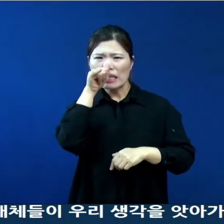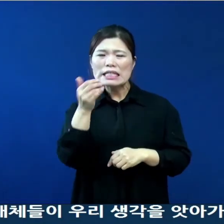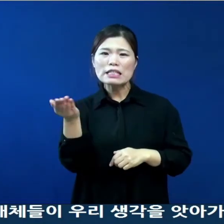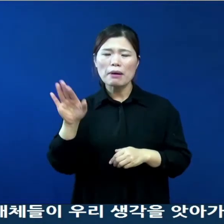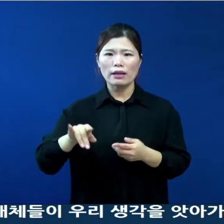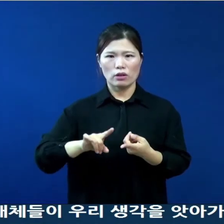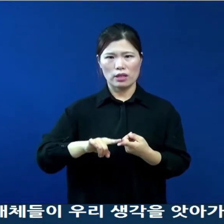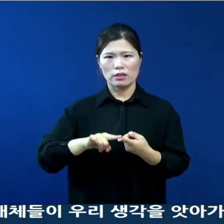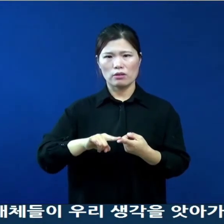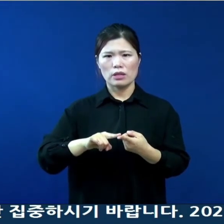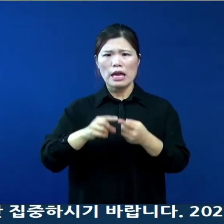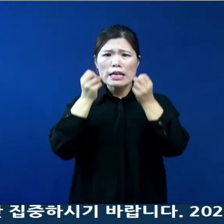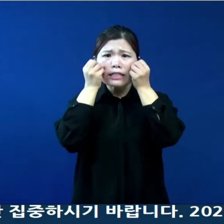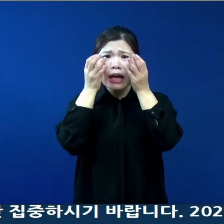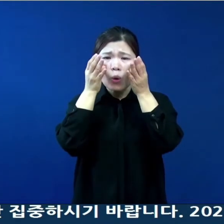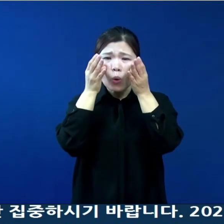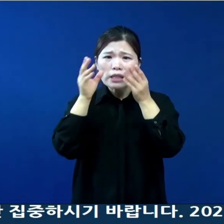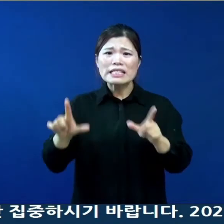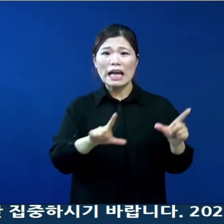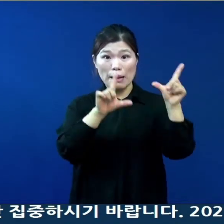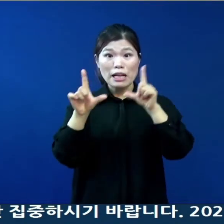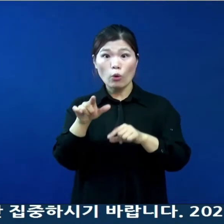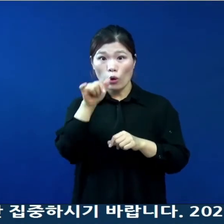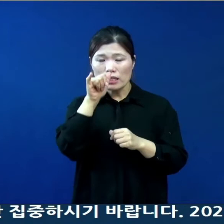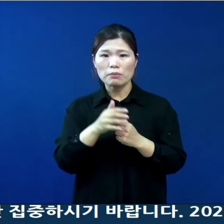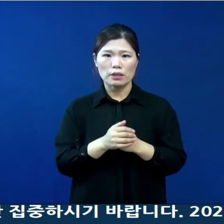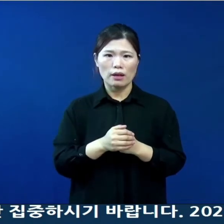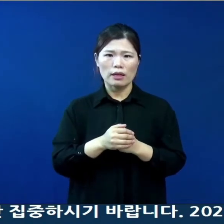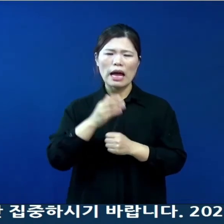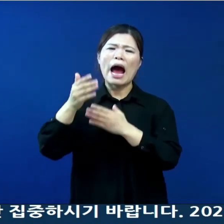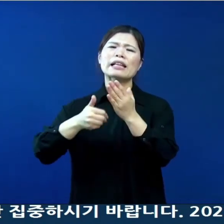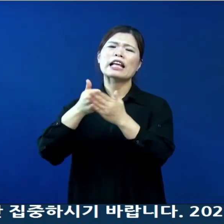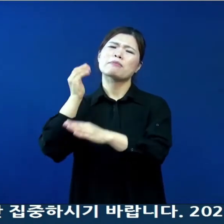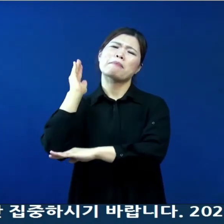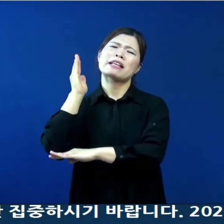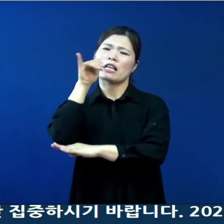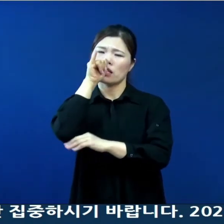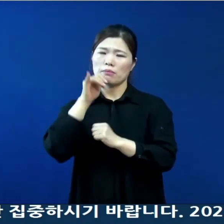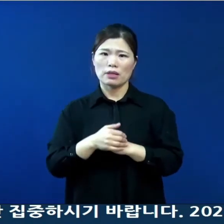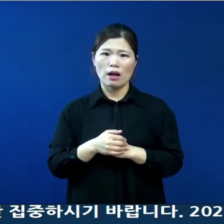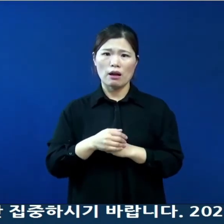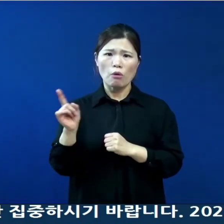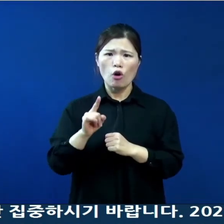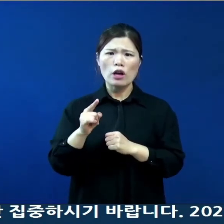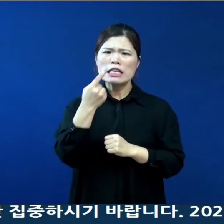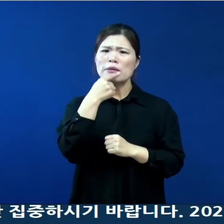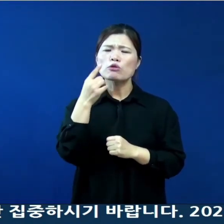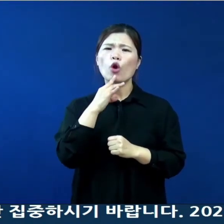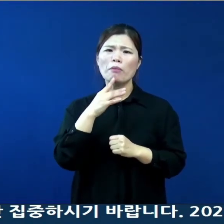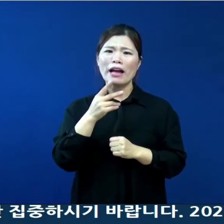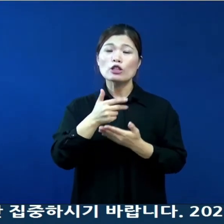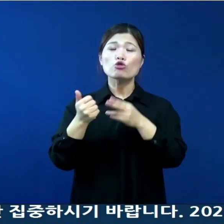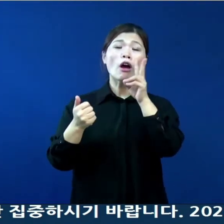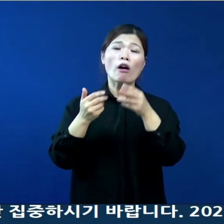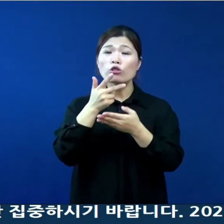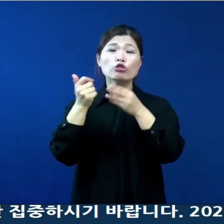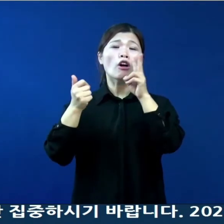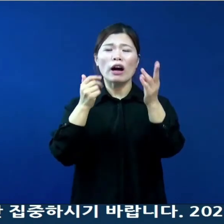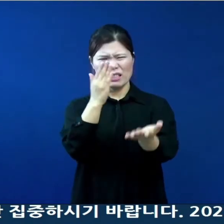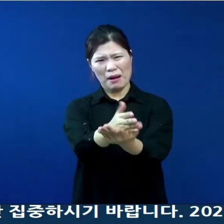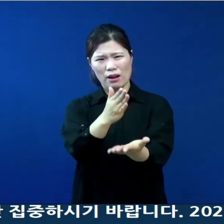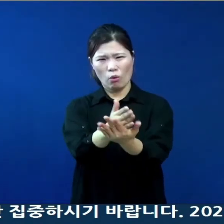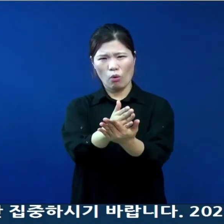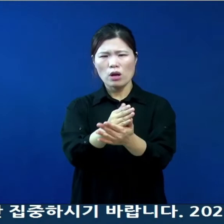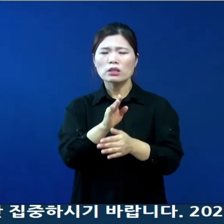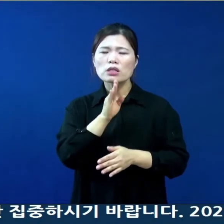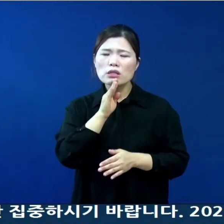있다고 생각합니다. 주인 바꾸기를 하라는 것입니다. 입술로만 주여 주여 그러지 말고 실제로 우리